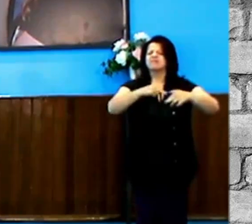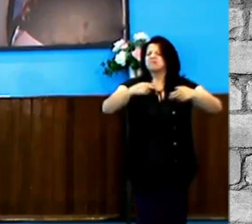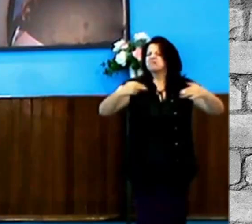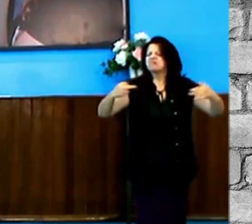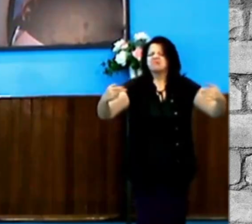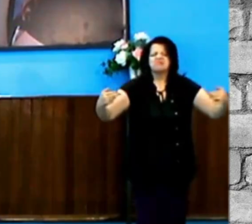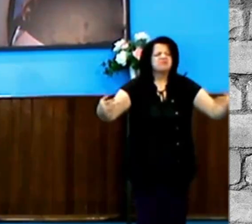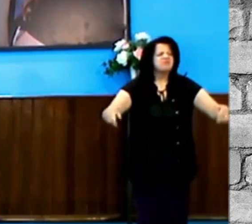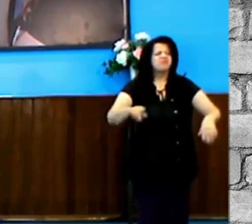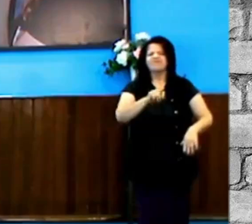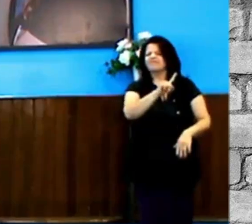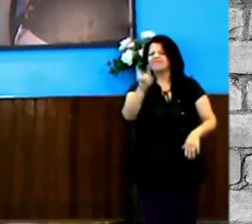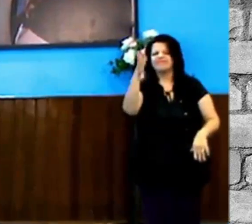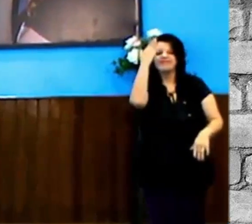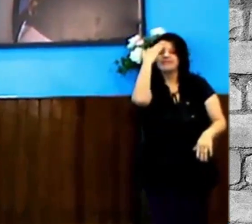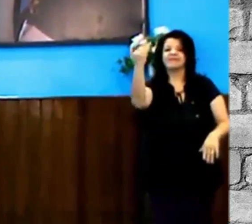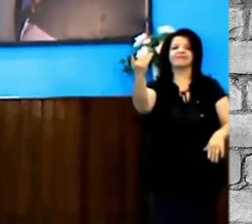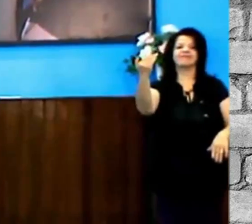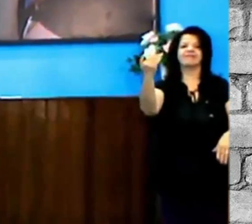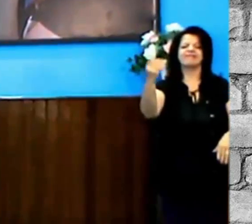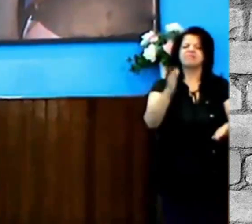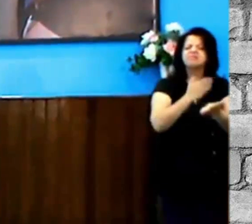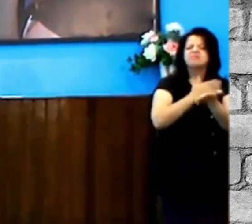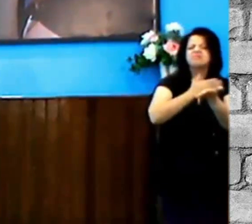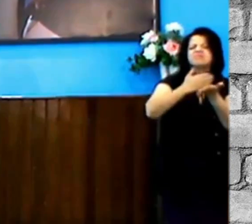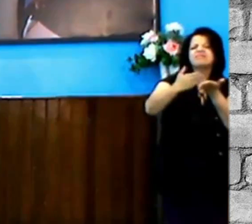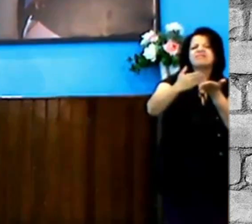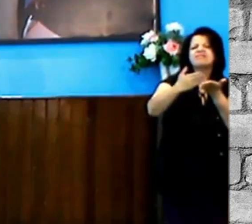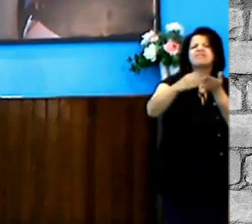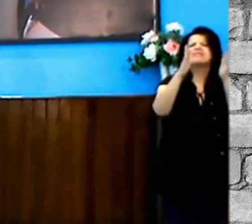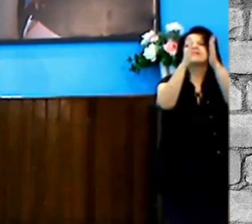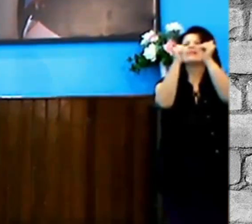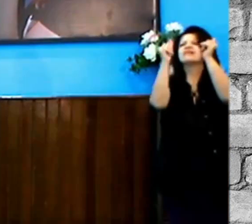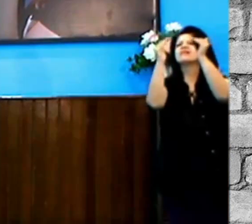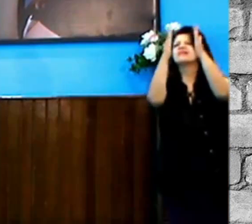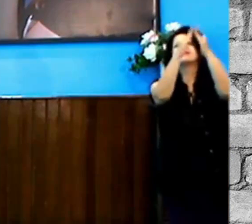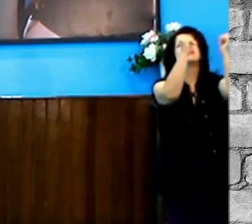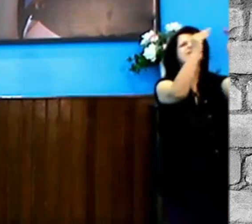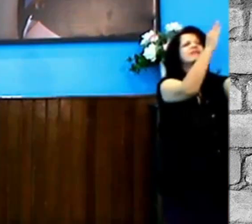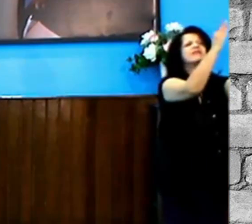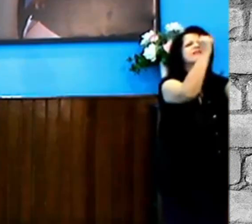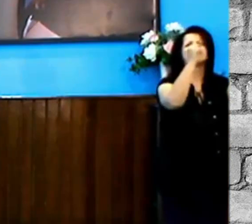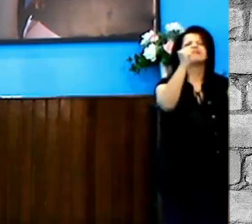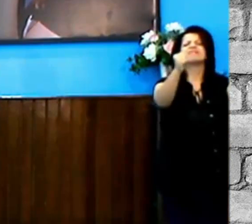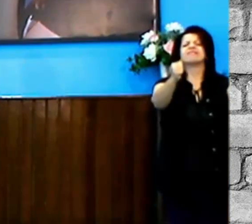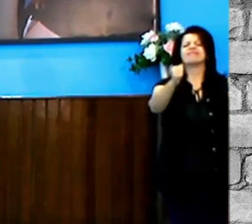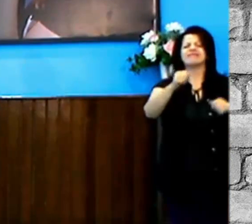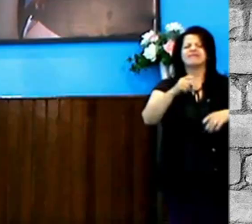que não sabes. Especialmente o começo desse texto, né? Clama a mim e